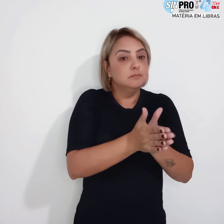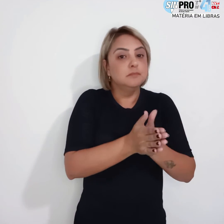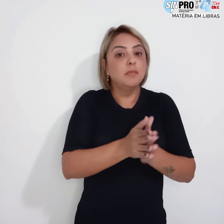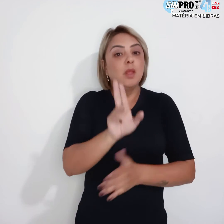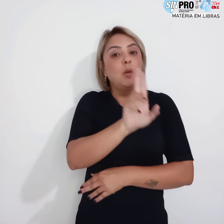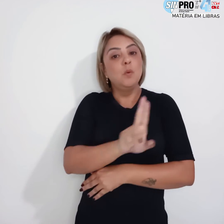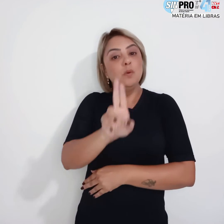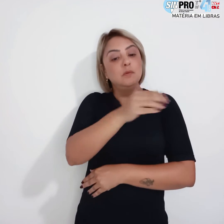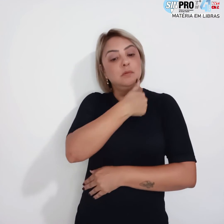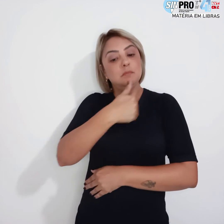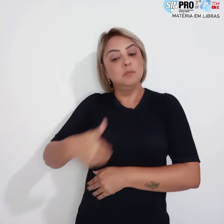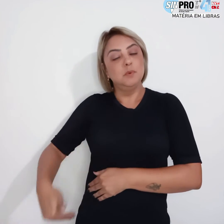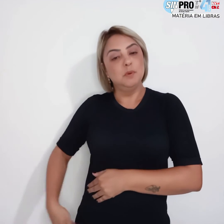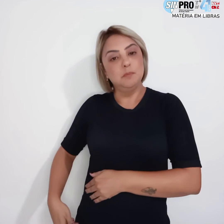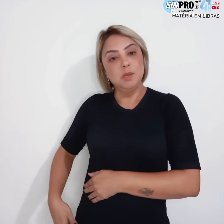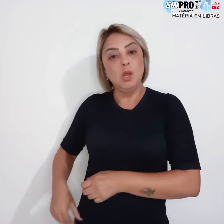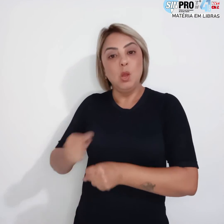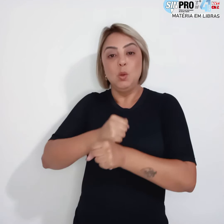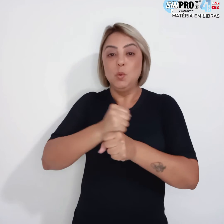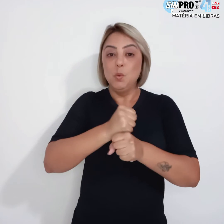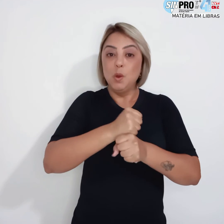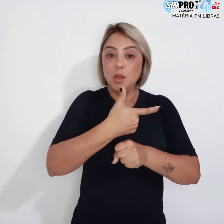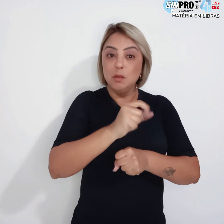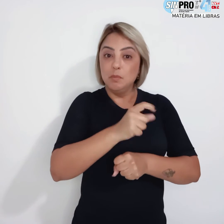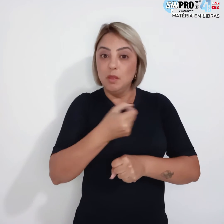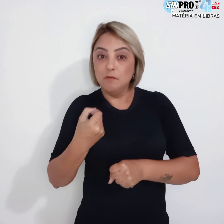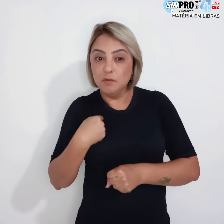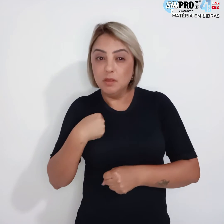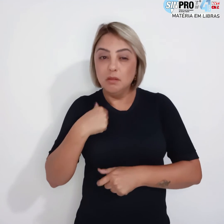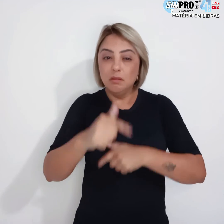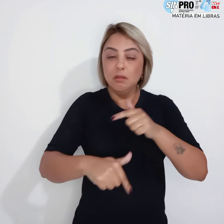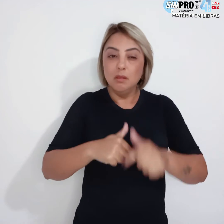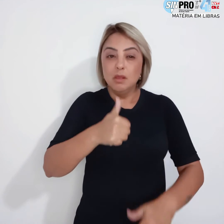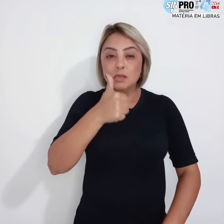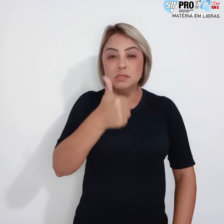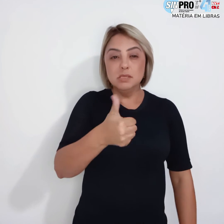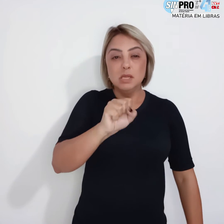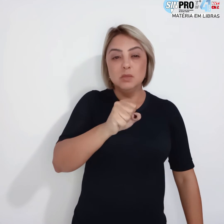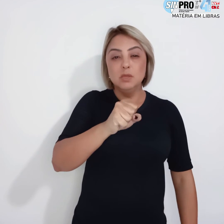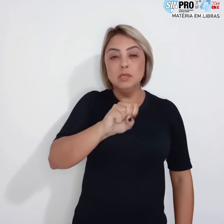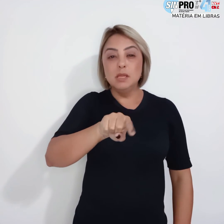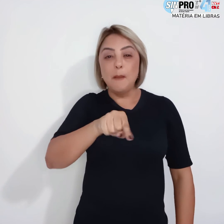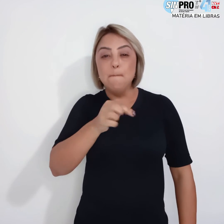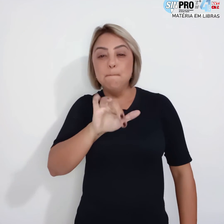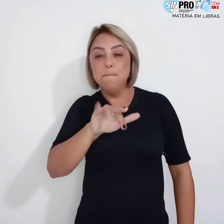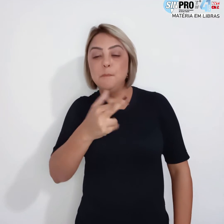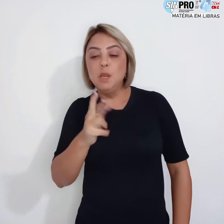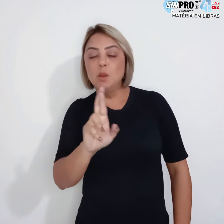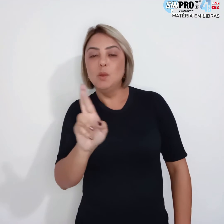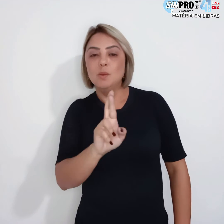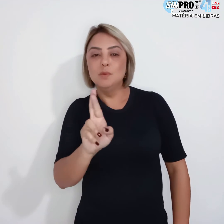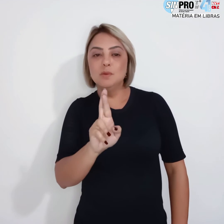universidades públicas. No ano inteiro foram empenhados R$ 180 milhões nesse